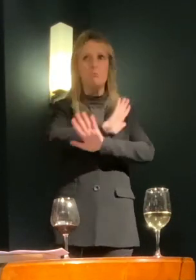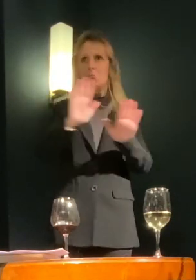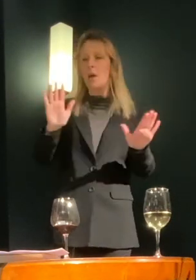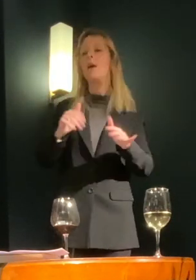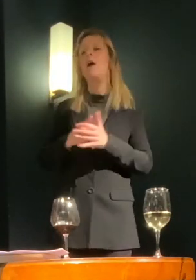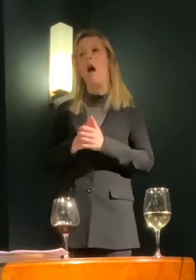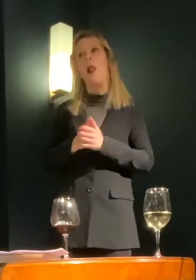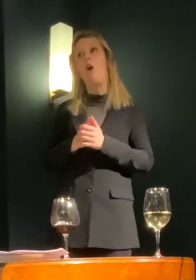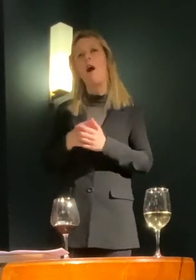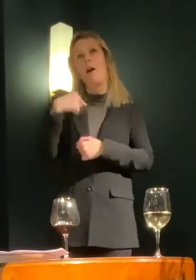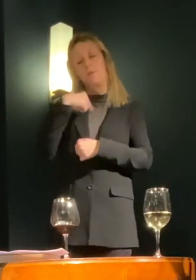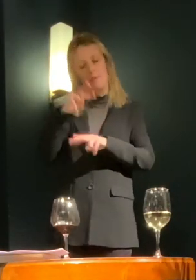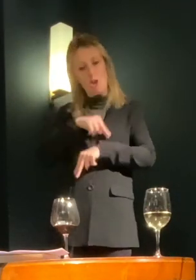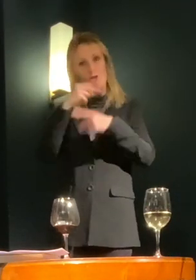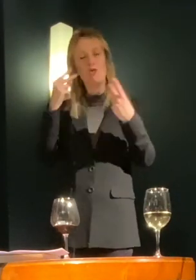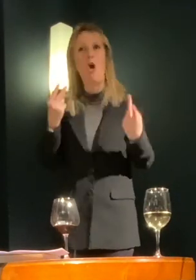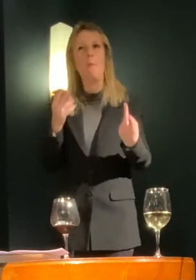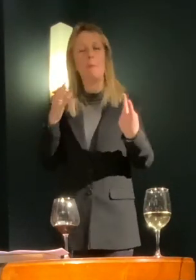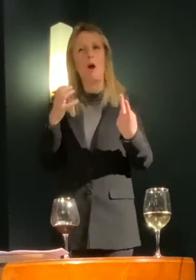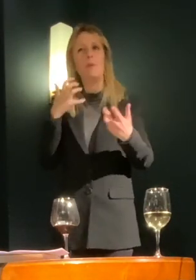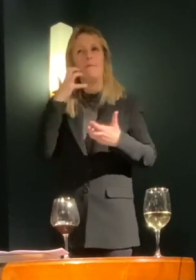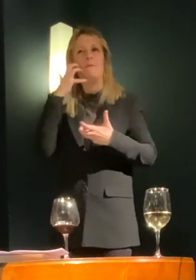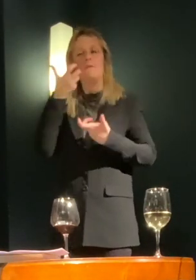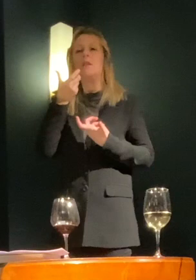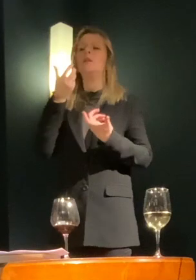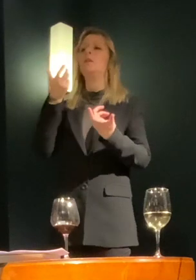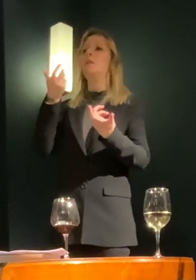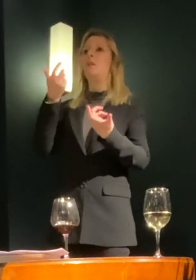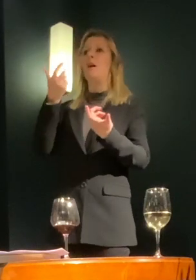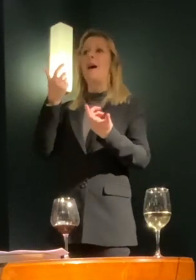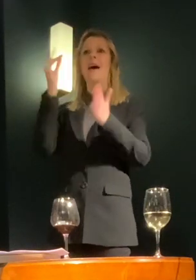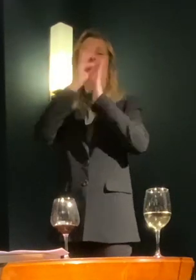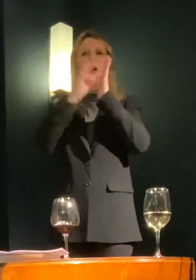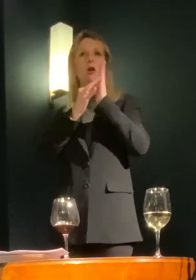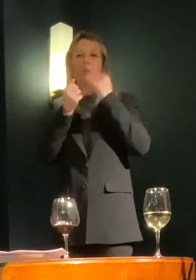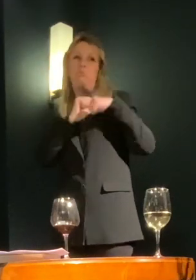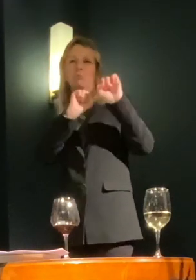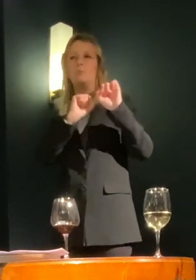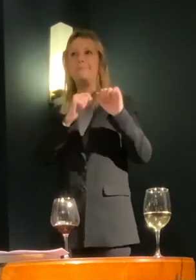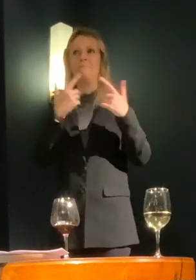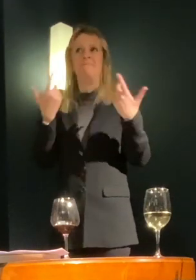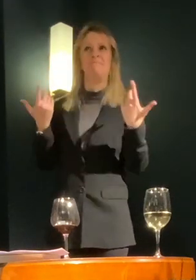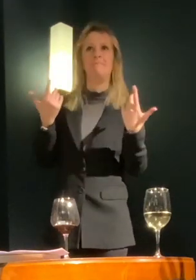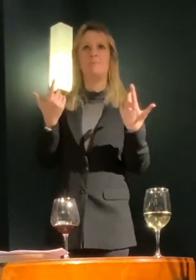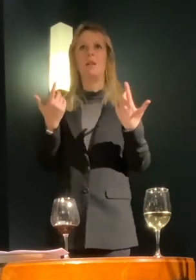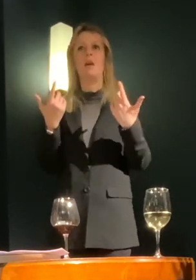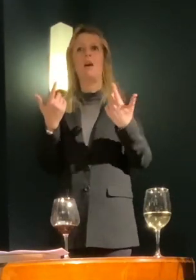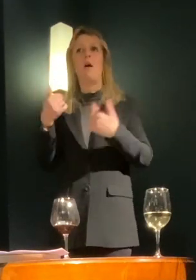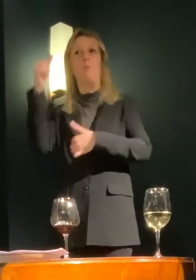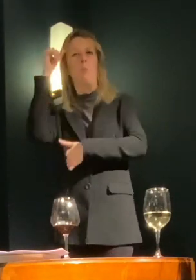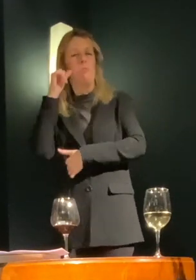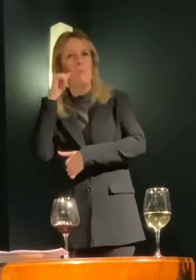scopri il fascino di trasgredire le regole. Da quello scopri il fascino di dire le bugie in modo